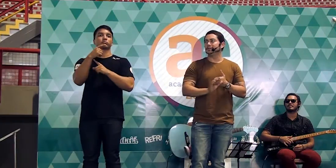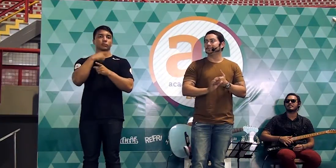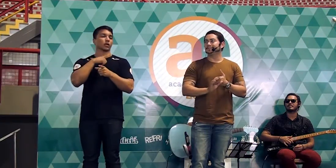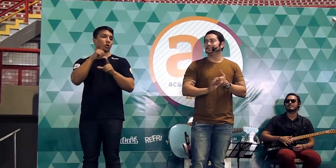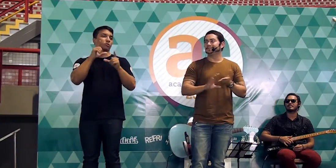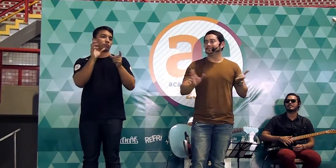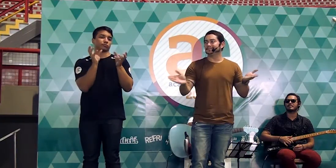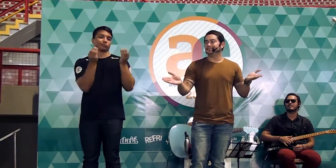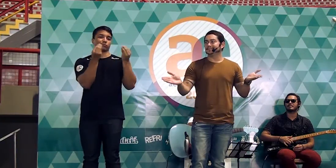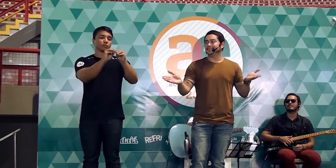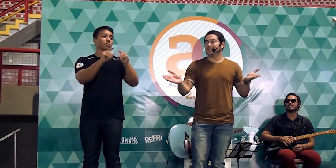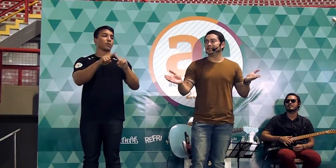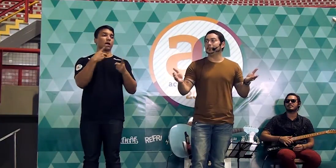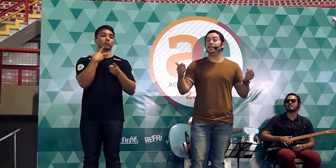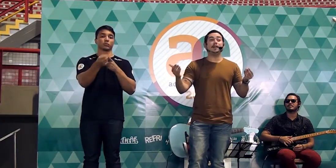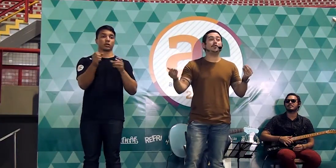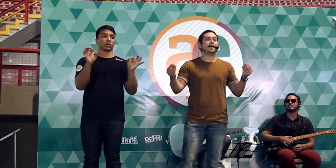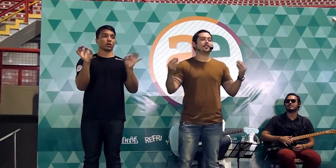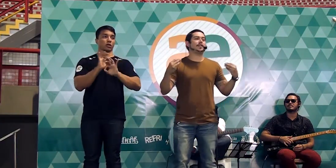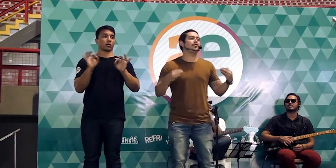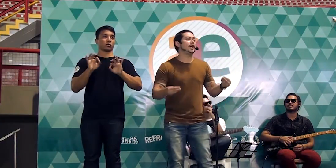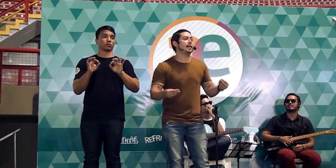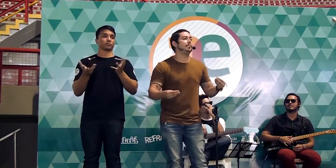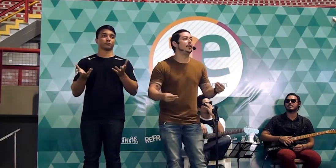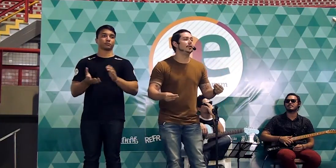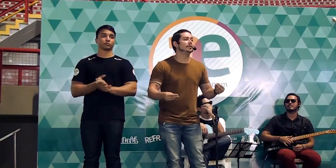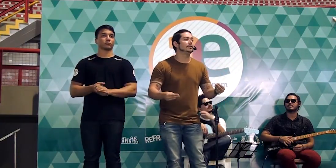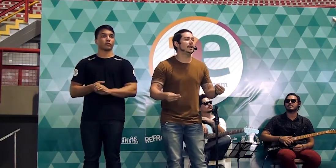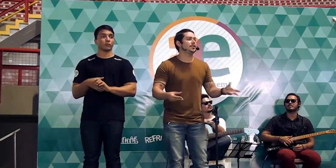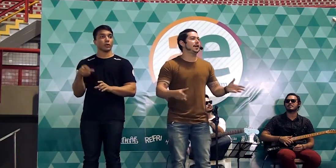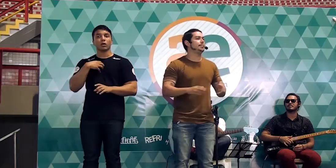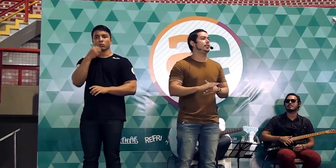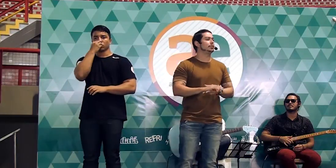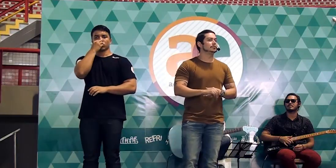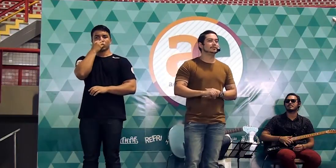ganhou. Então nem no que a gente era bom,